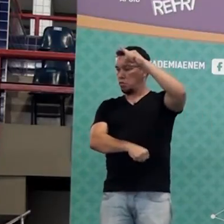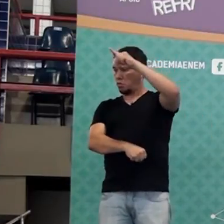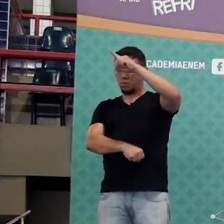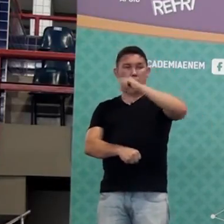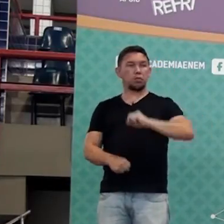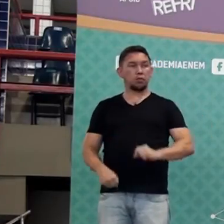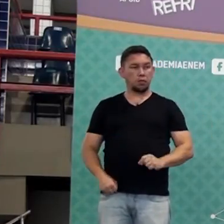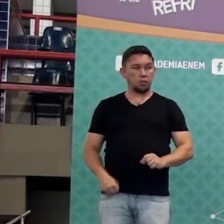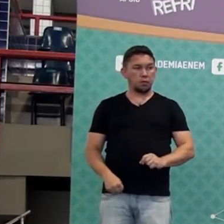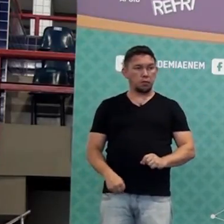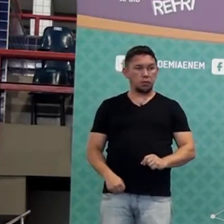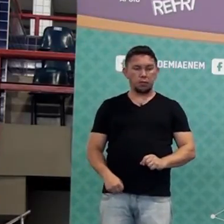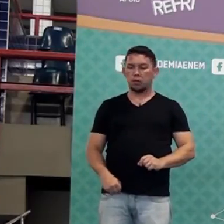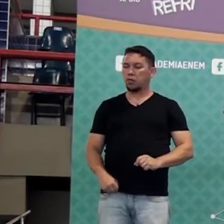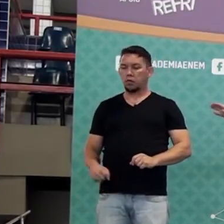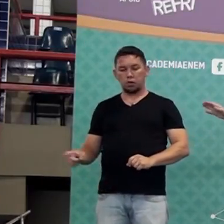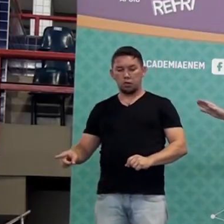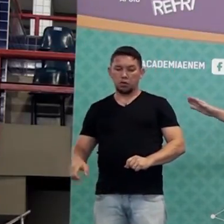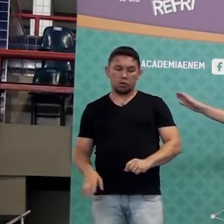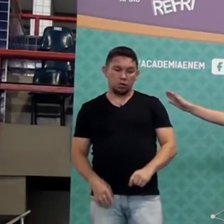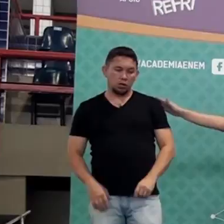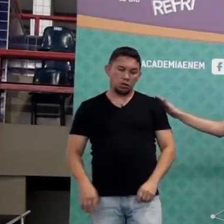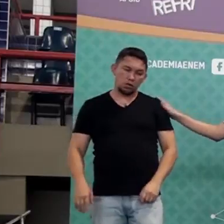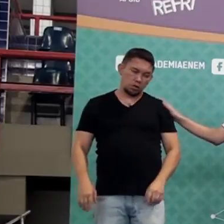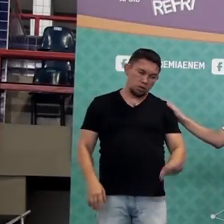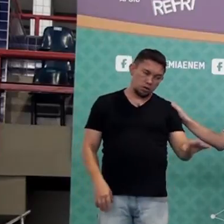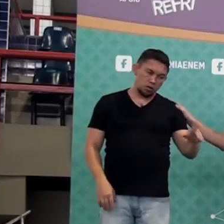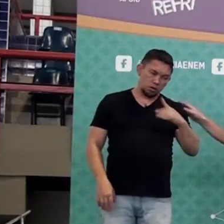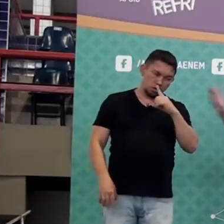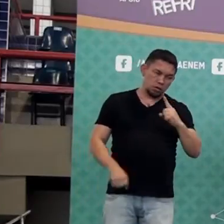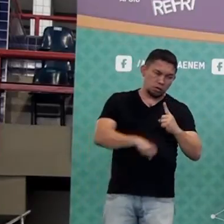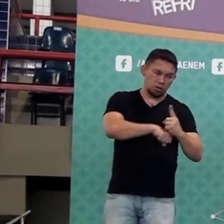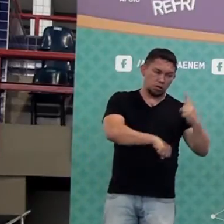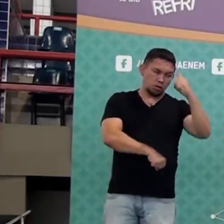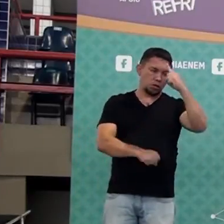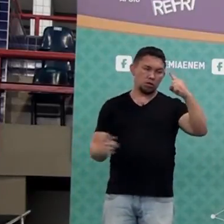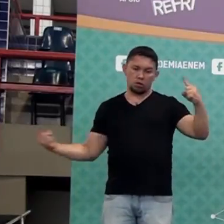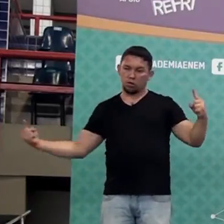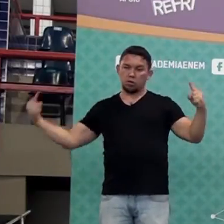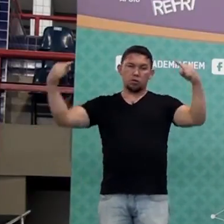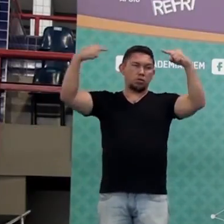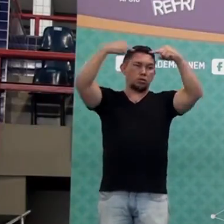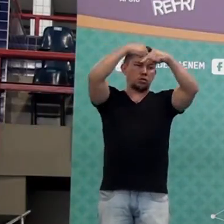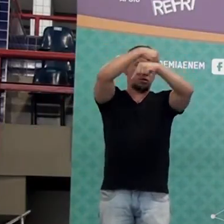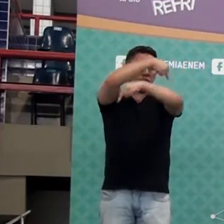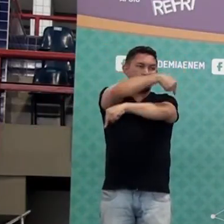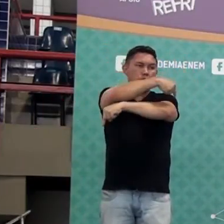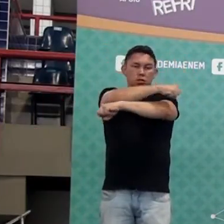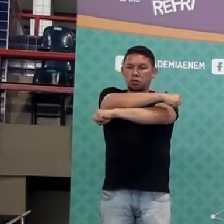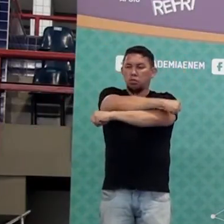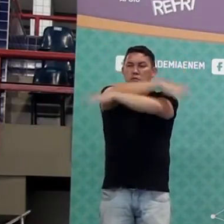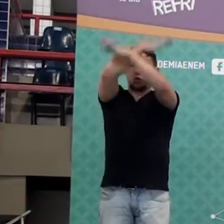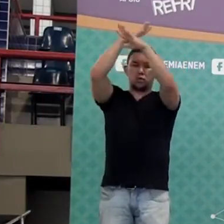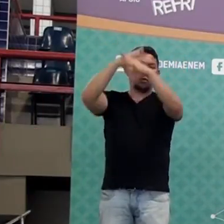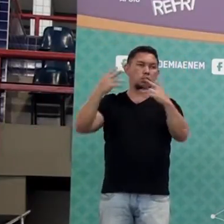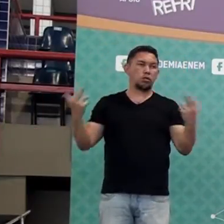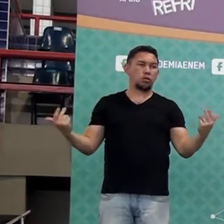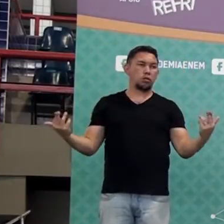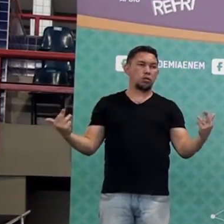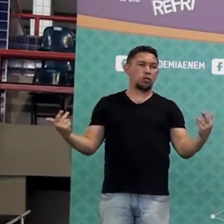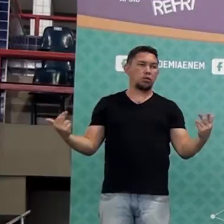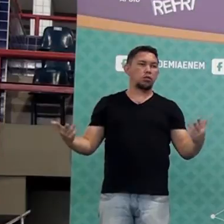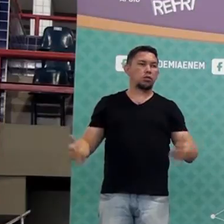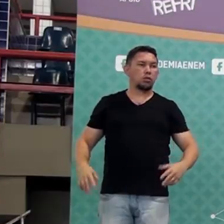União Soviética. Aí o cara, rapaz, não jogue não, porque se a gente jogar neles, eles jogam na gente também. A gente destrói eles, mas eles destroem a